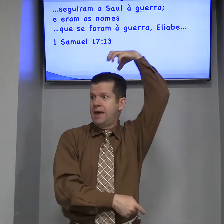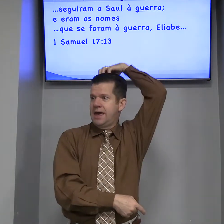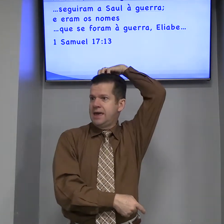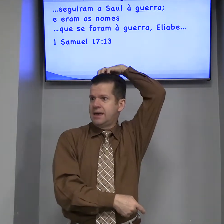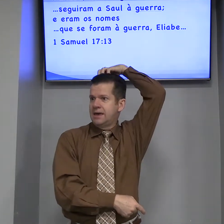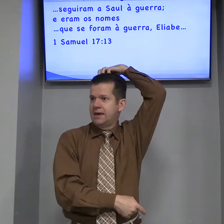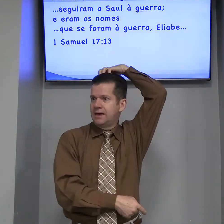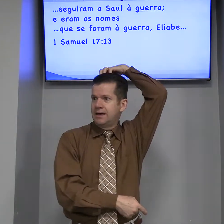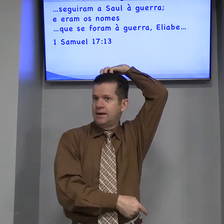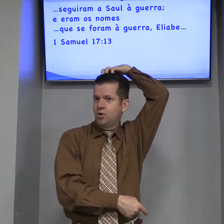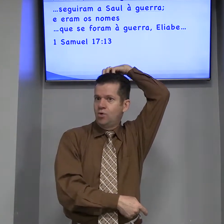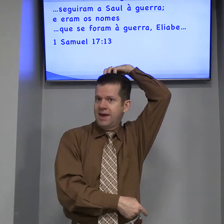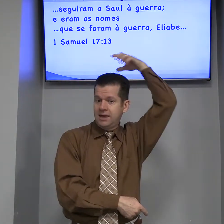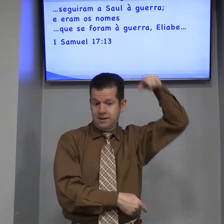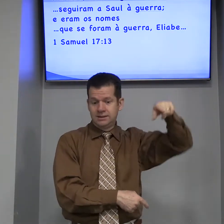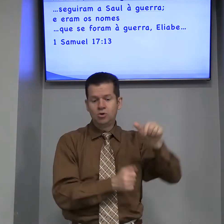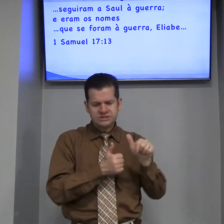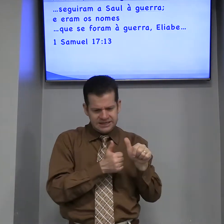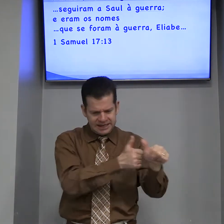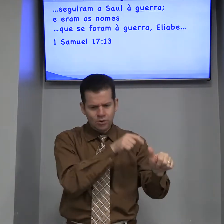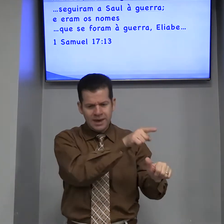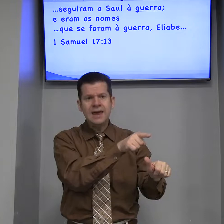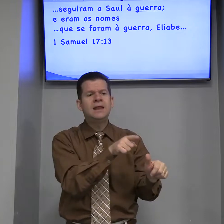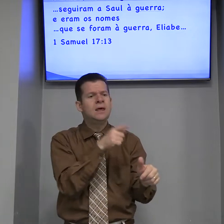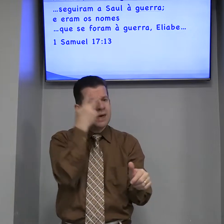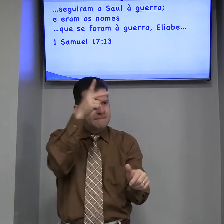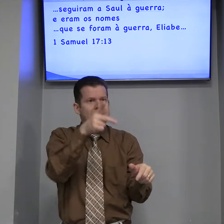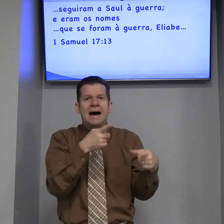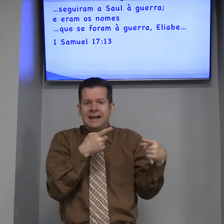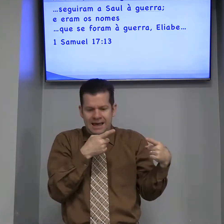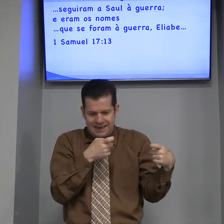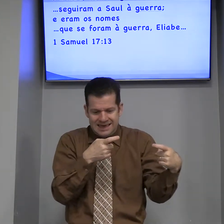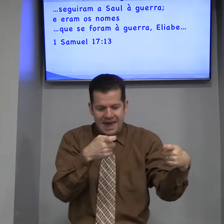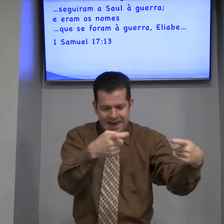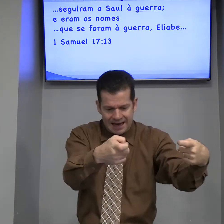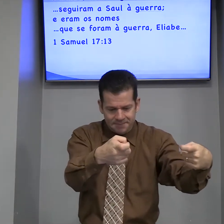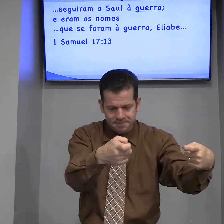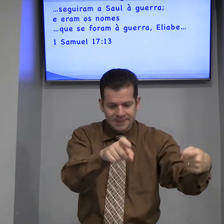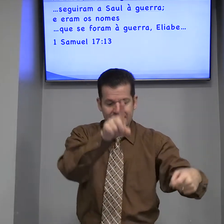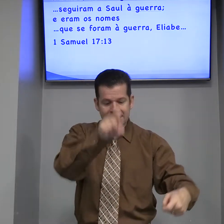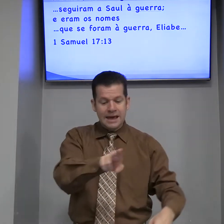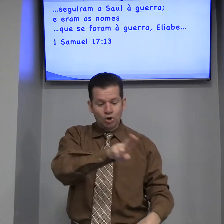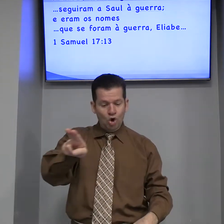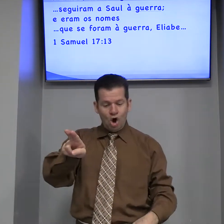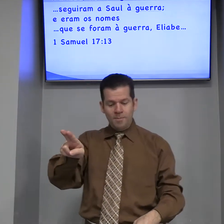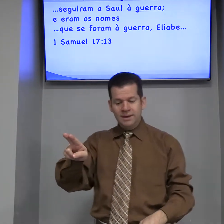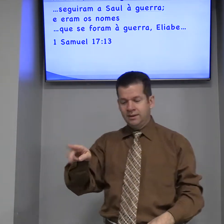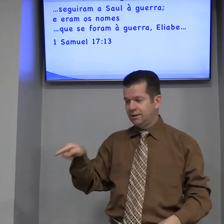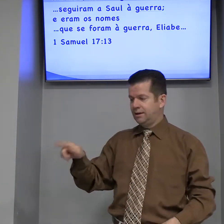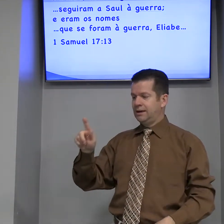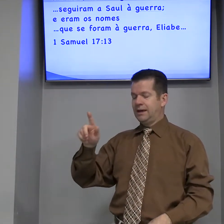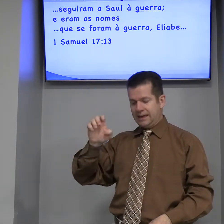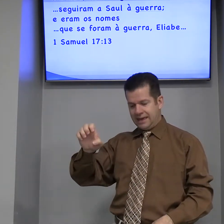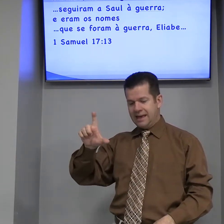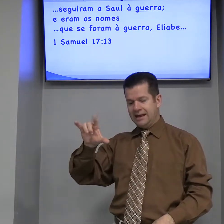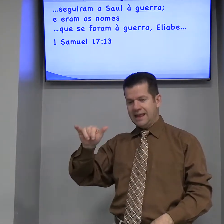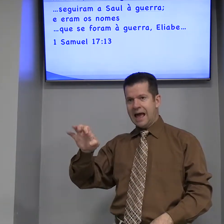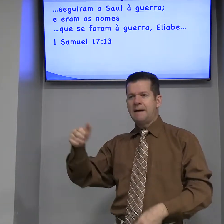rei. O rei. Então seguiram ele para guerra. E era o nome Eliabe